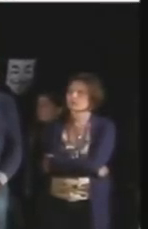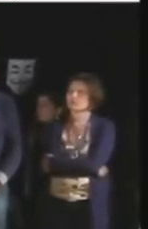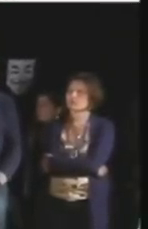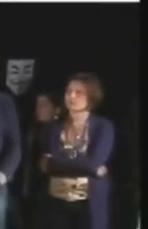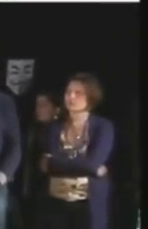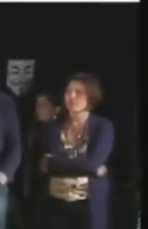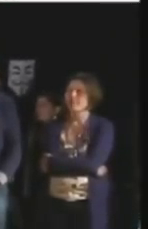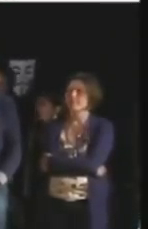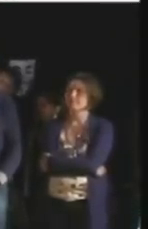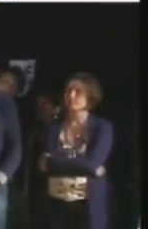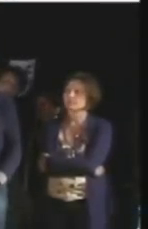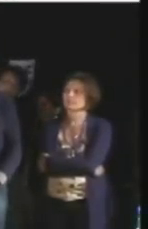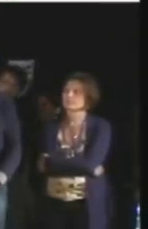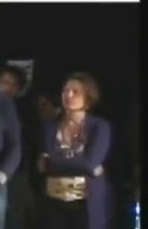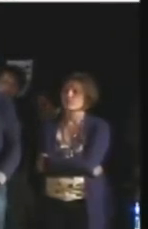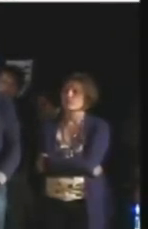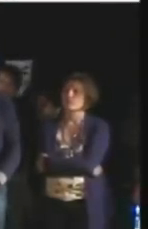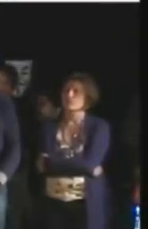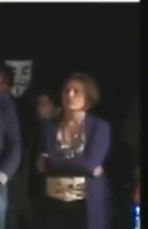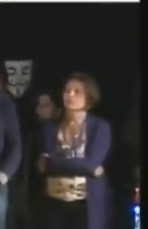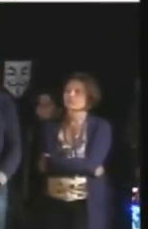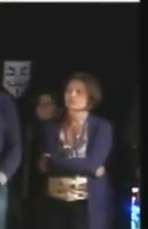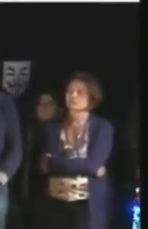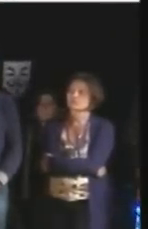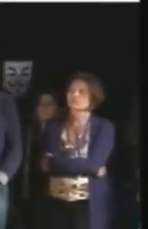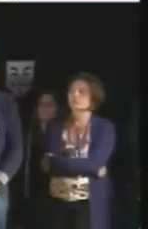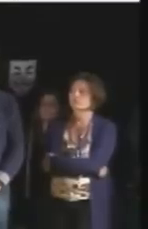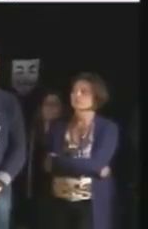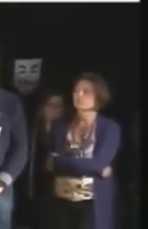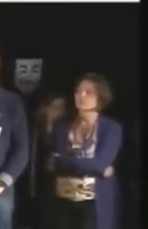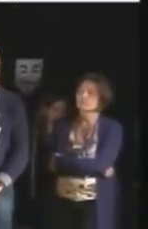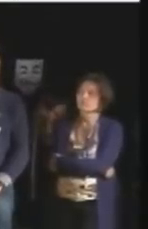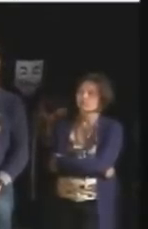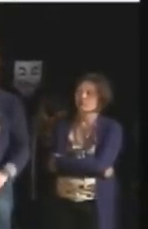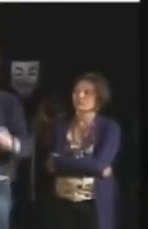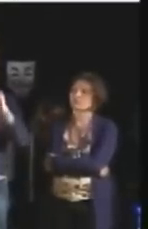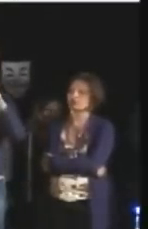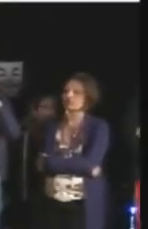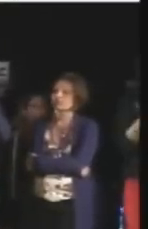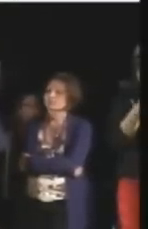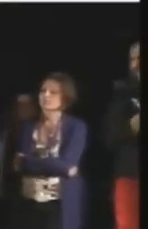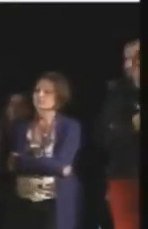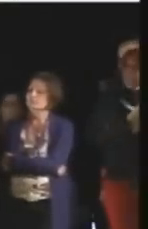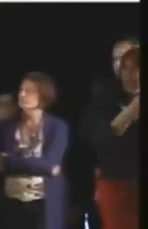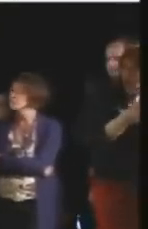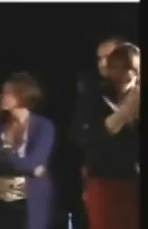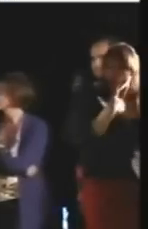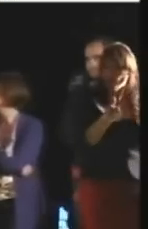digitali, l'occhio. Ti dicono dove vai, poi ti mettono non so, una cosa che ti segue.